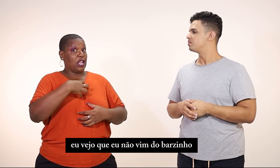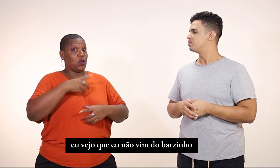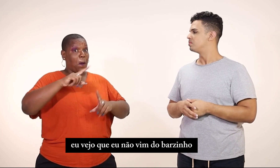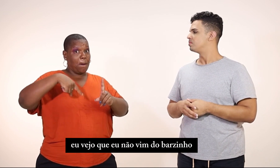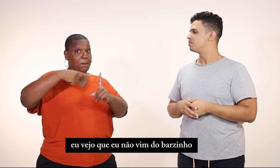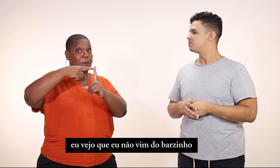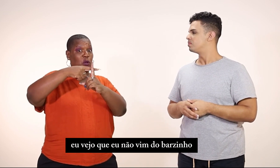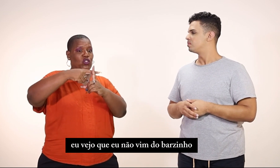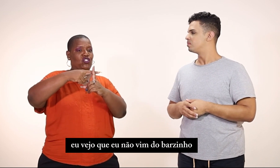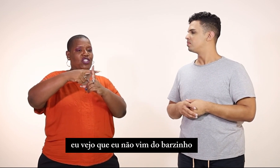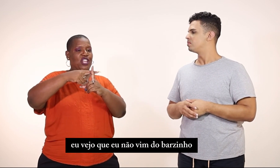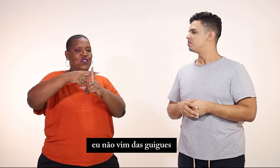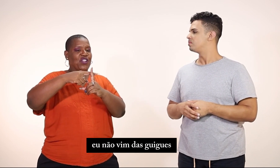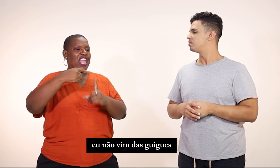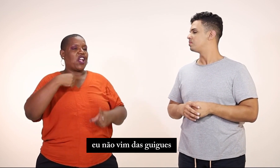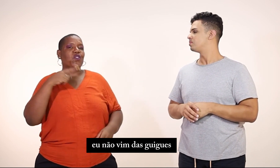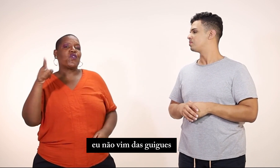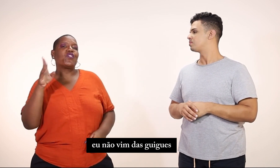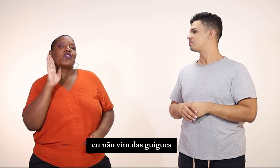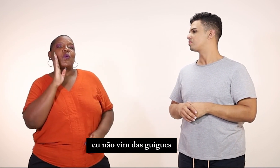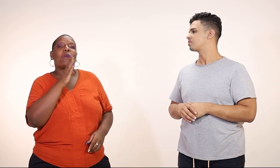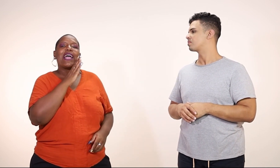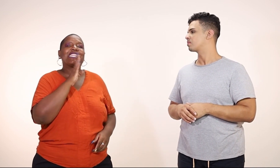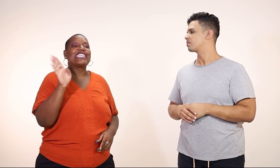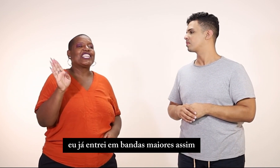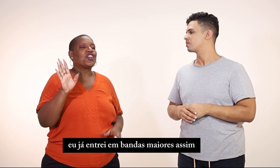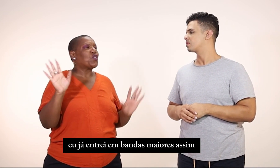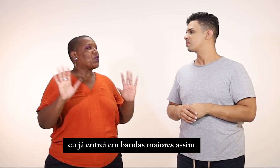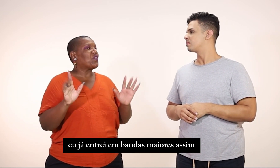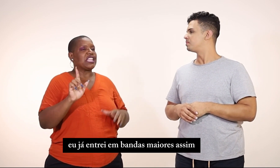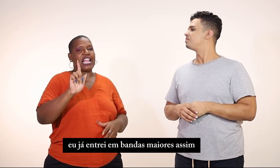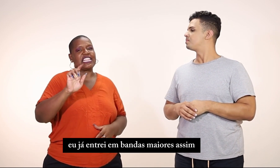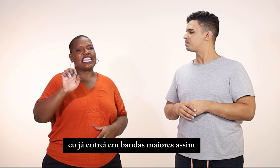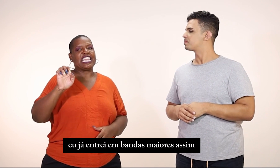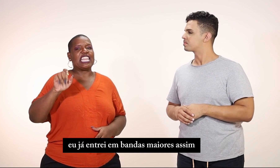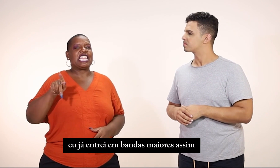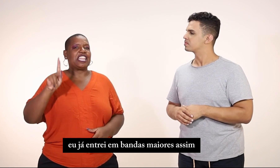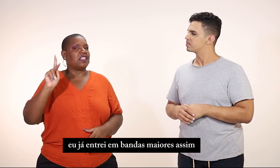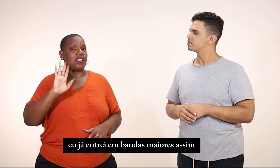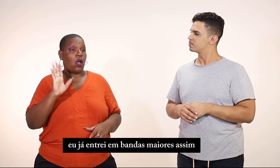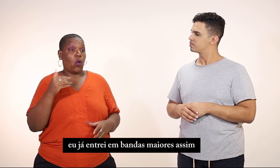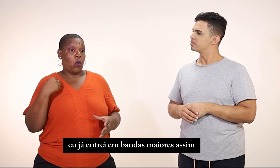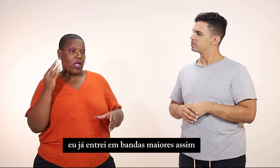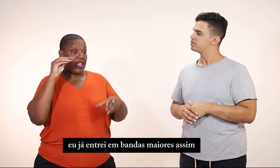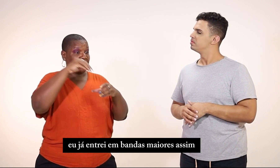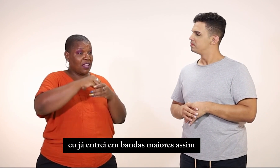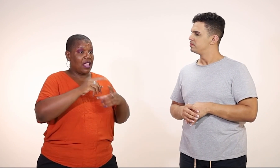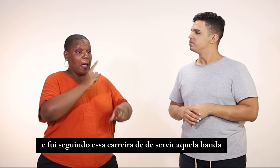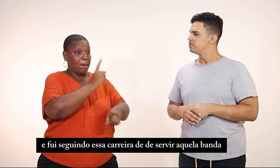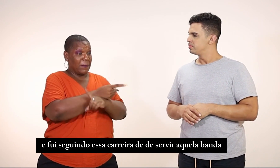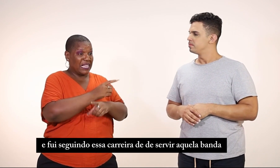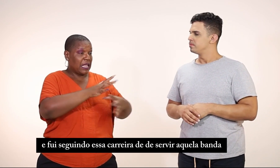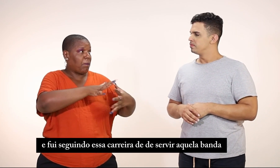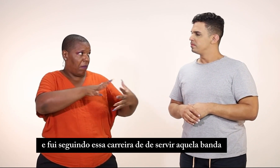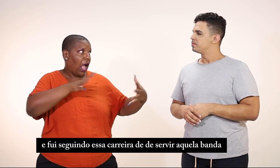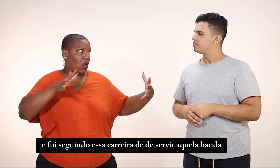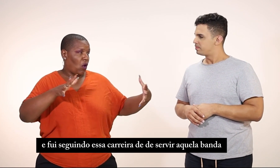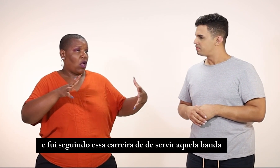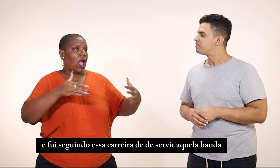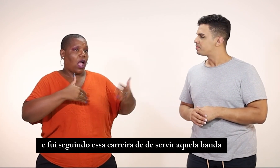não vim do barzinho, eu não vim das gigs. Eu já entrei em bandas maiores assim e fui seguindo essa carreira